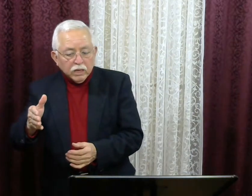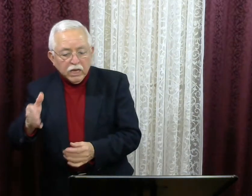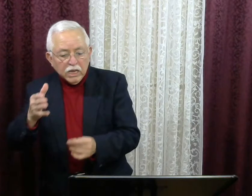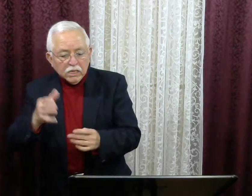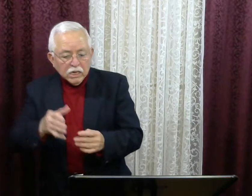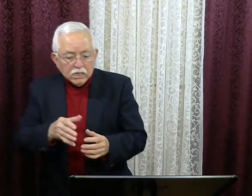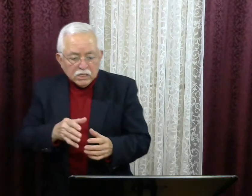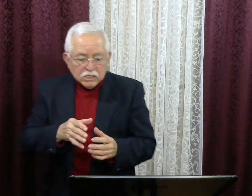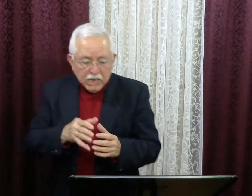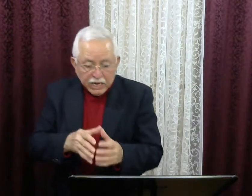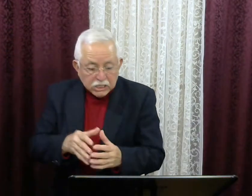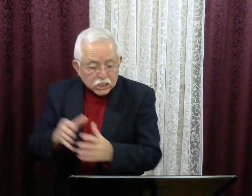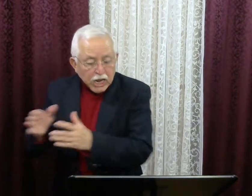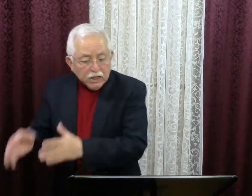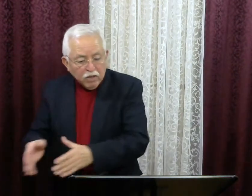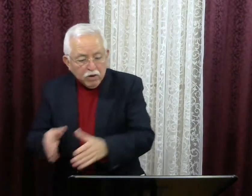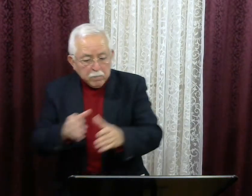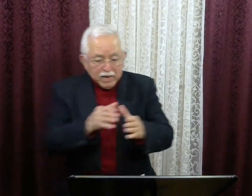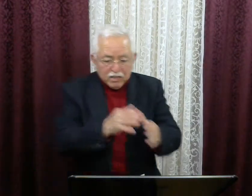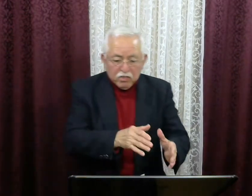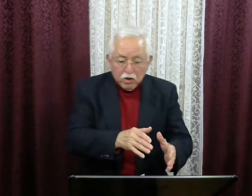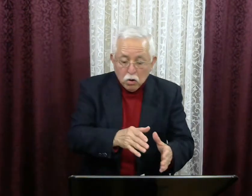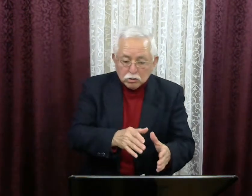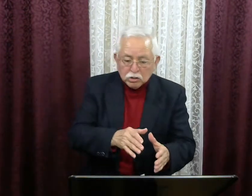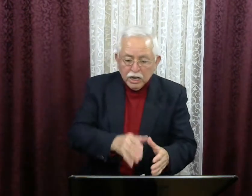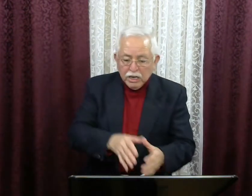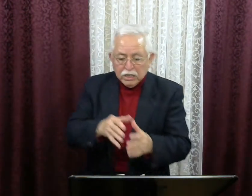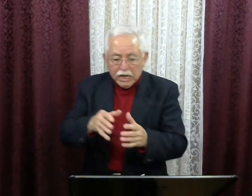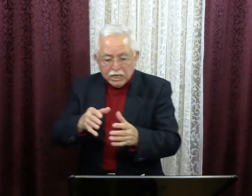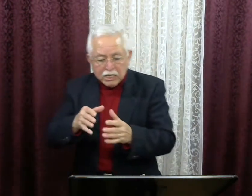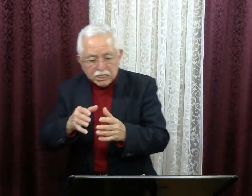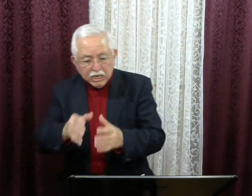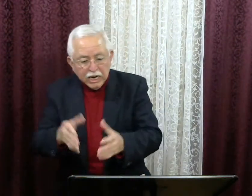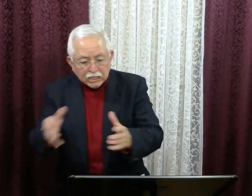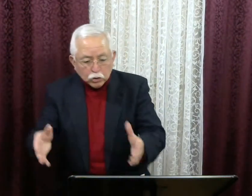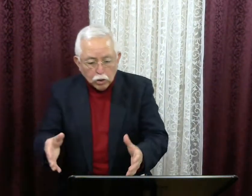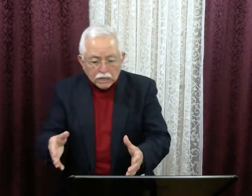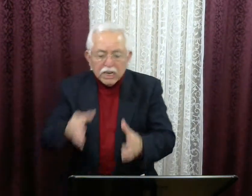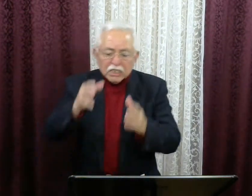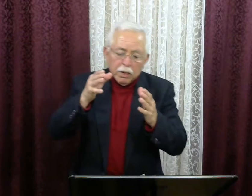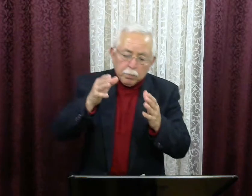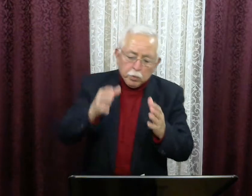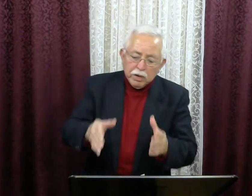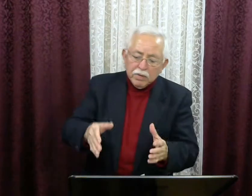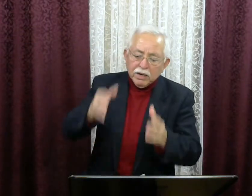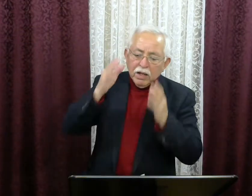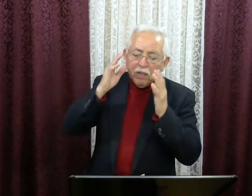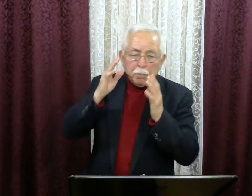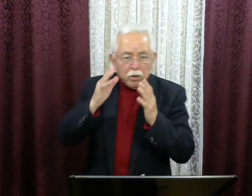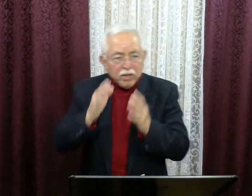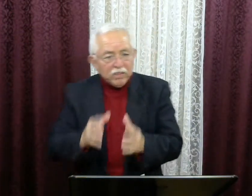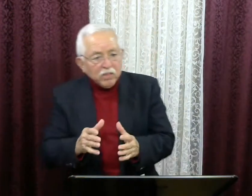Quien se aísla de la familia de Dios y trata de seguir a solas, se privan del poder de